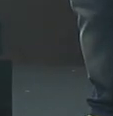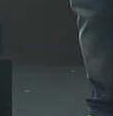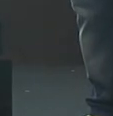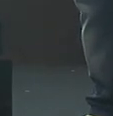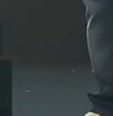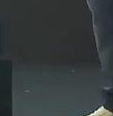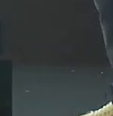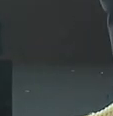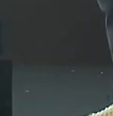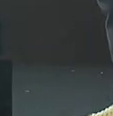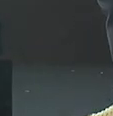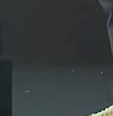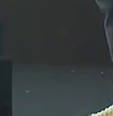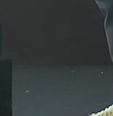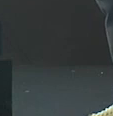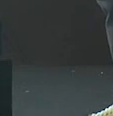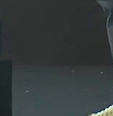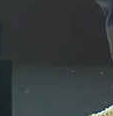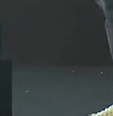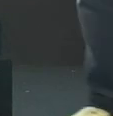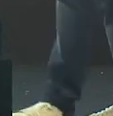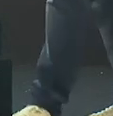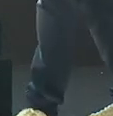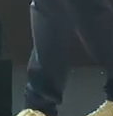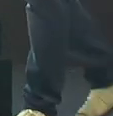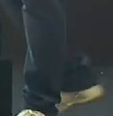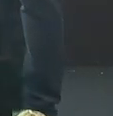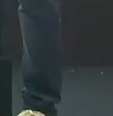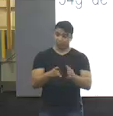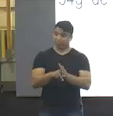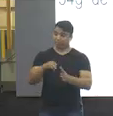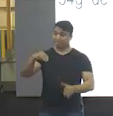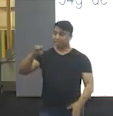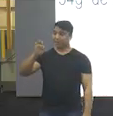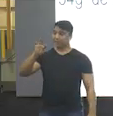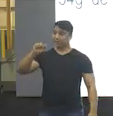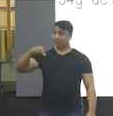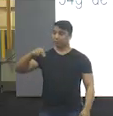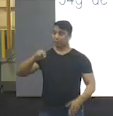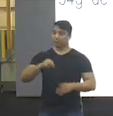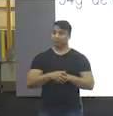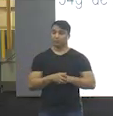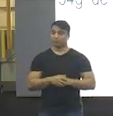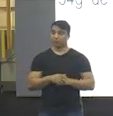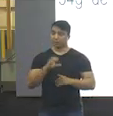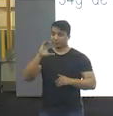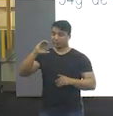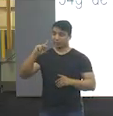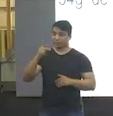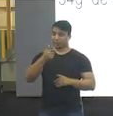nossa questão, ó. A massa de metano que, em gramas, precisa entrar em combustão para que sejam